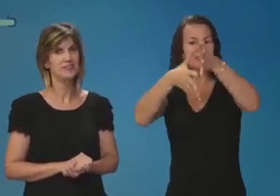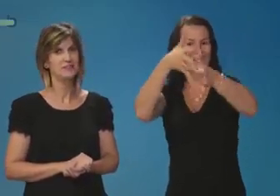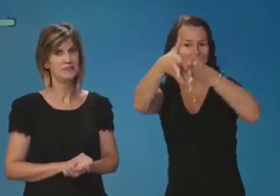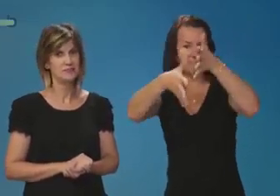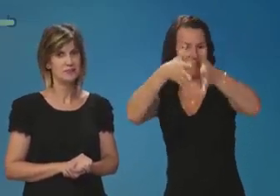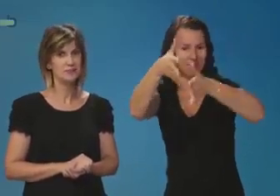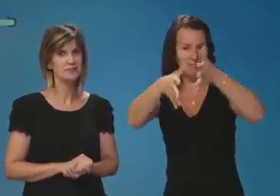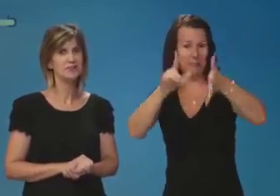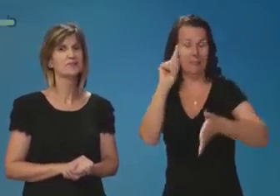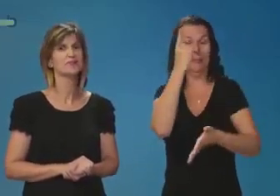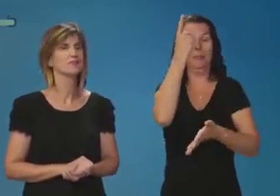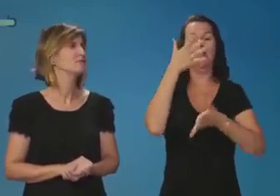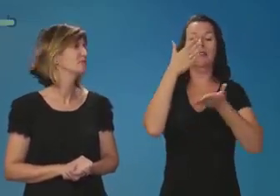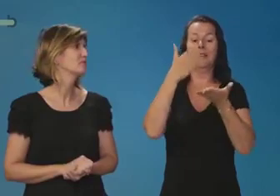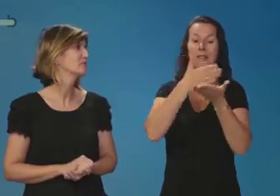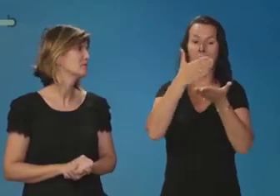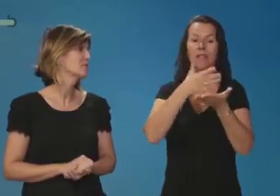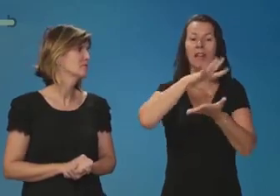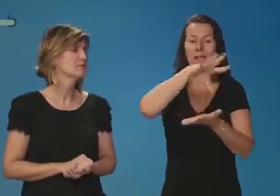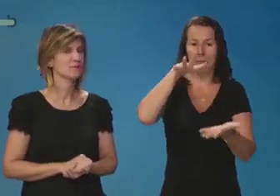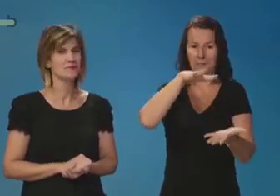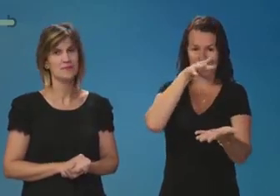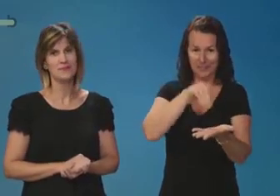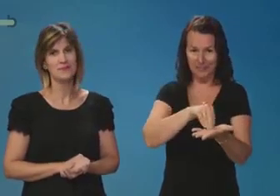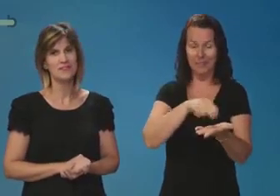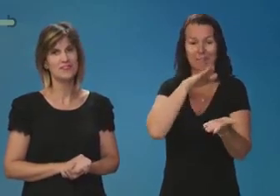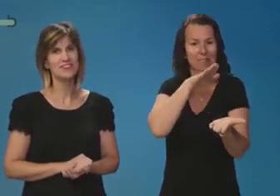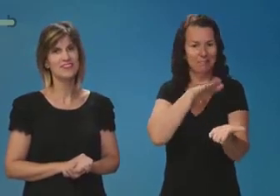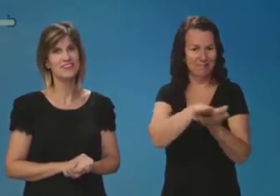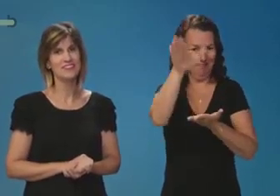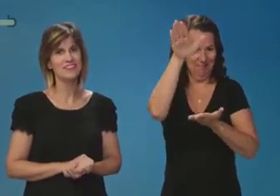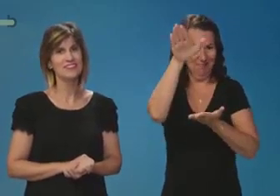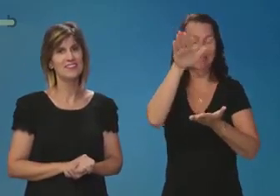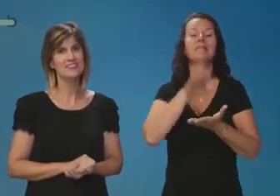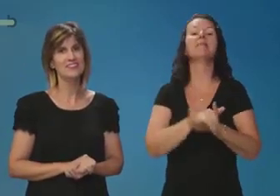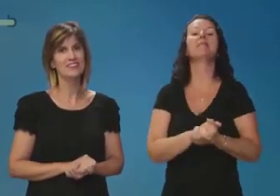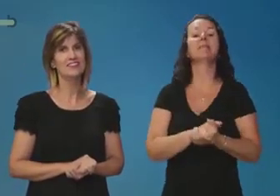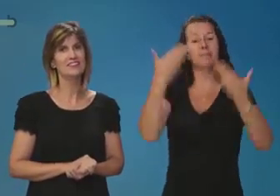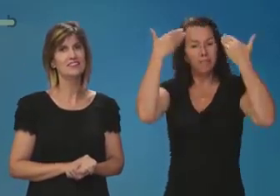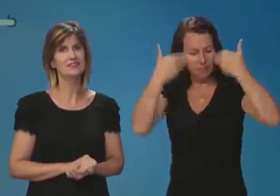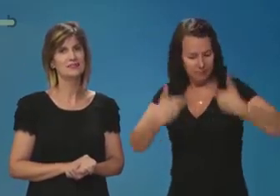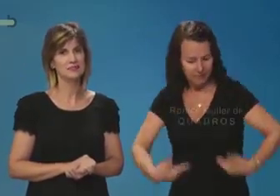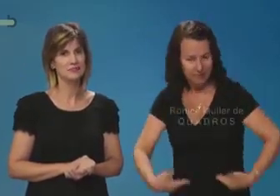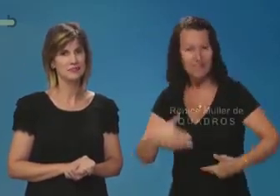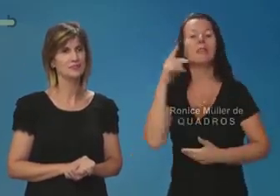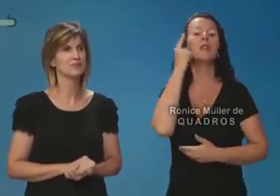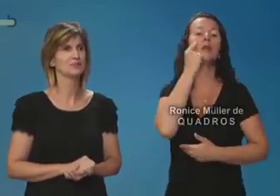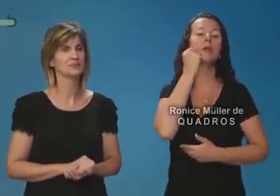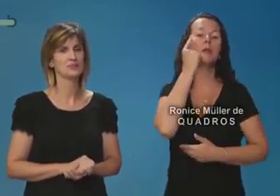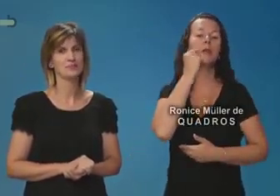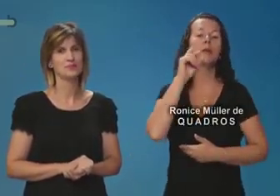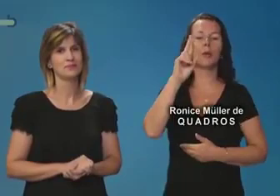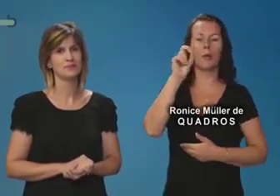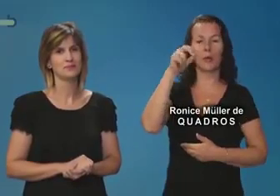escrito, mas é o primeiro artigo em Libras a ser publicado nos periódicos da Abralim.